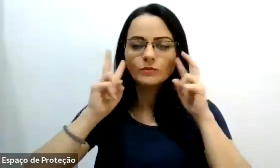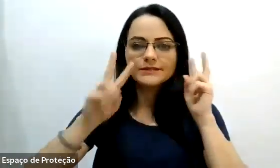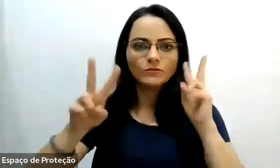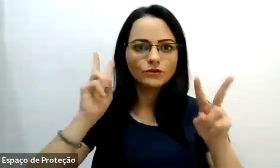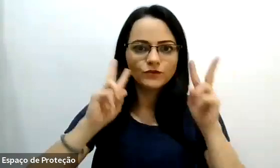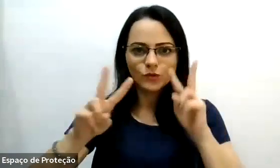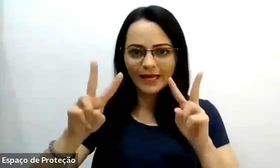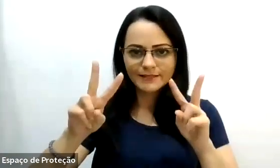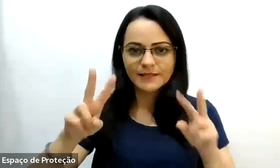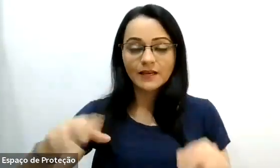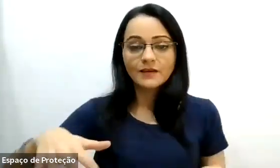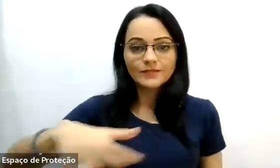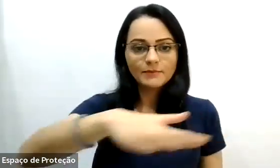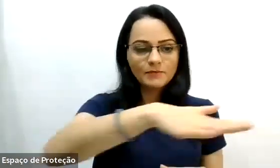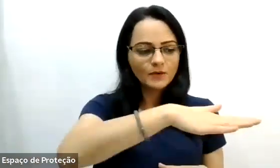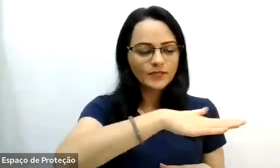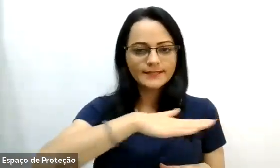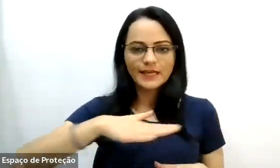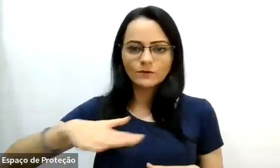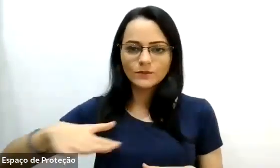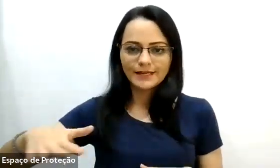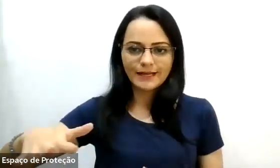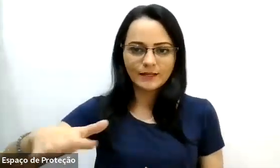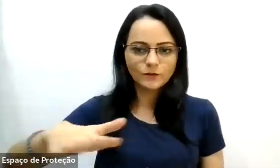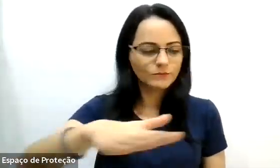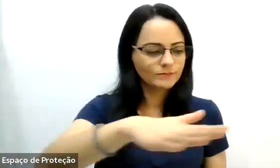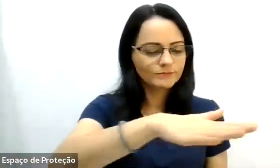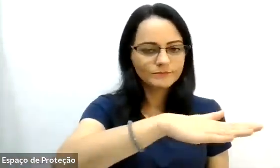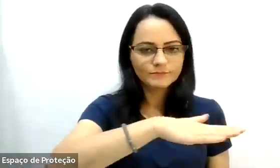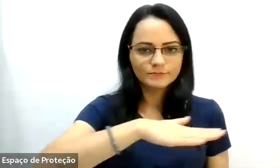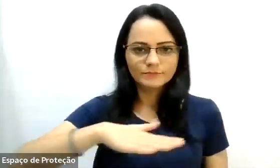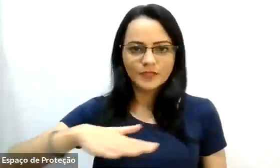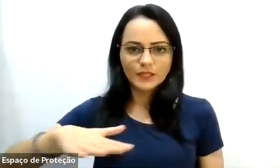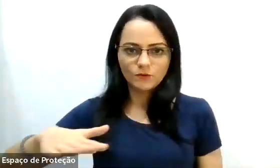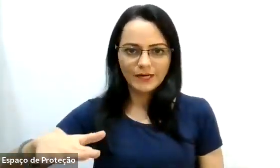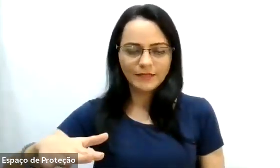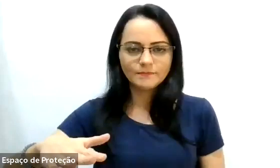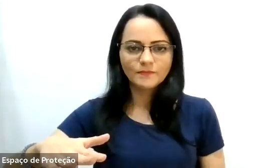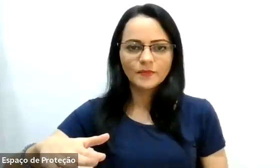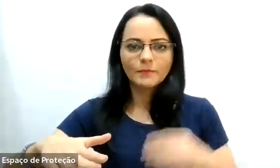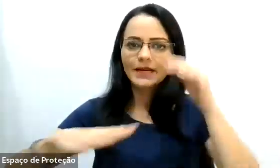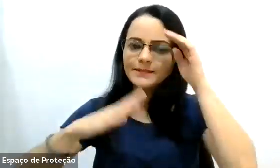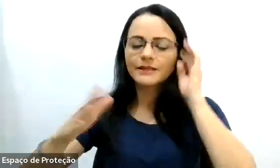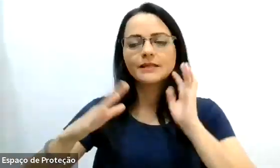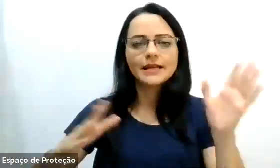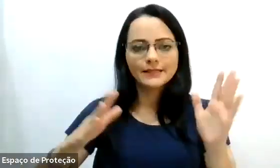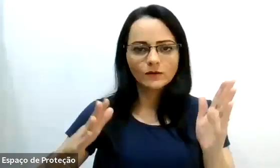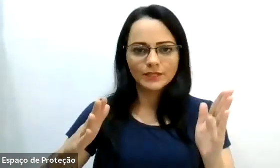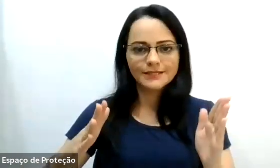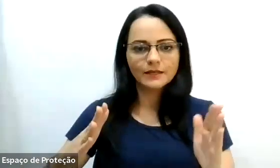eles são muito visuais, você primeiro desenha o cenário aqui no ar, para eles entenderem o que está acontecendo,